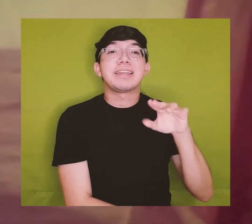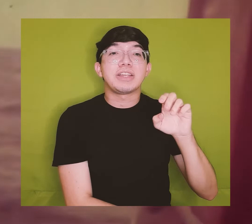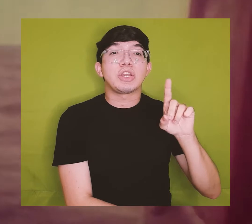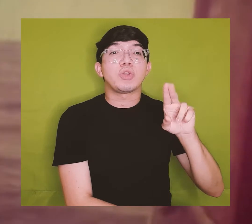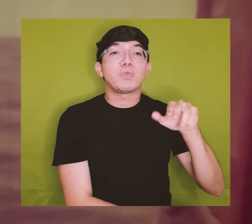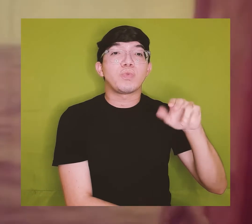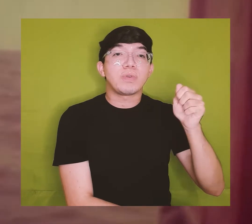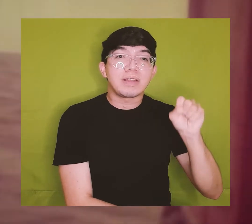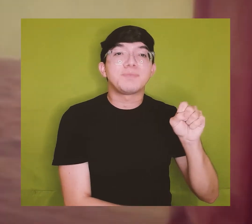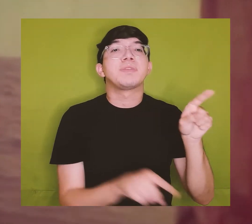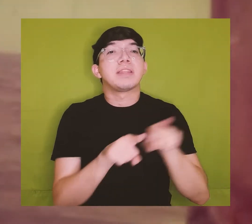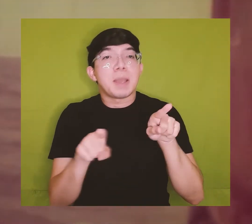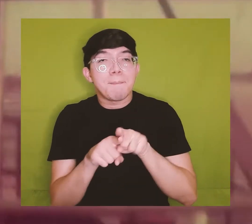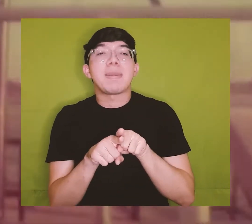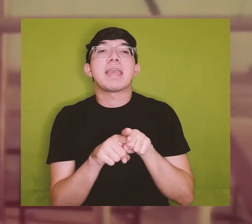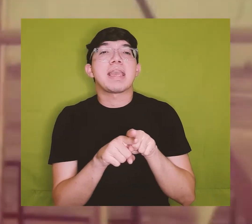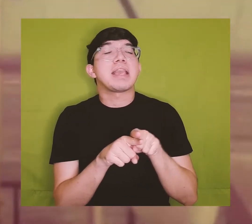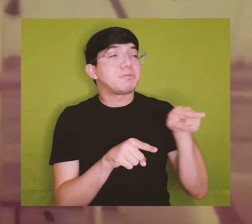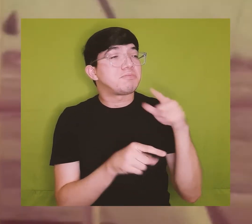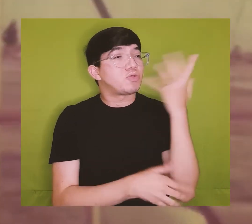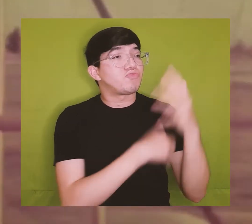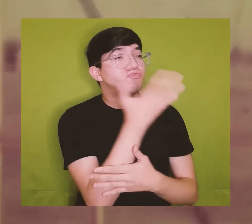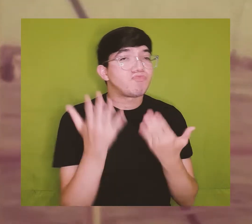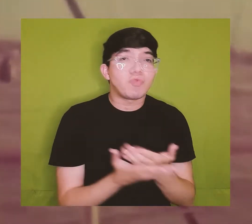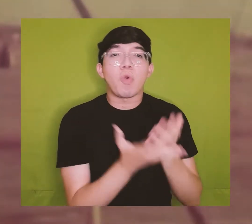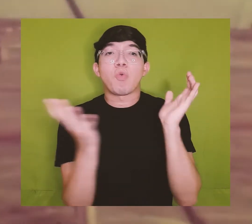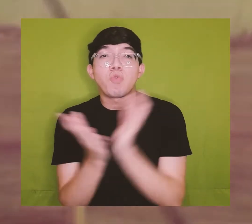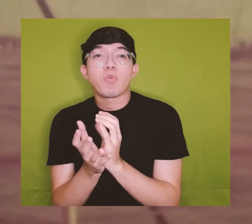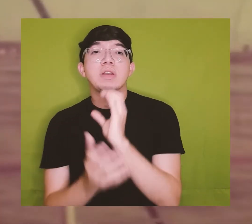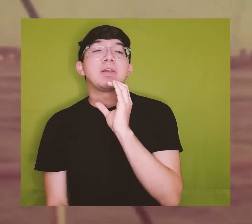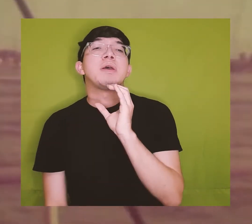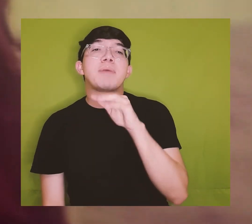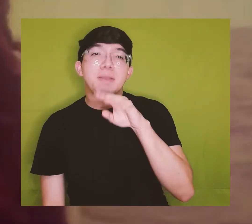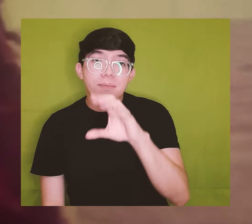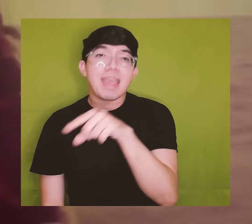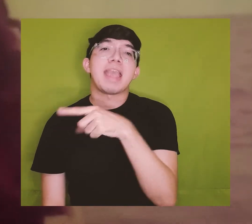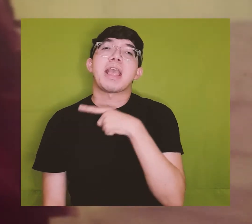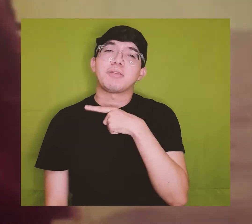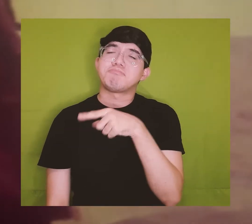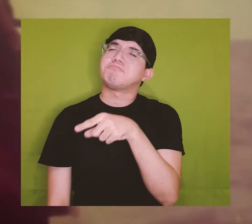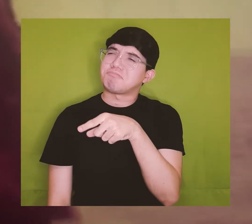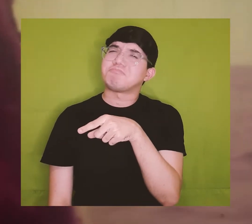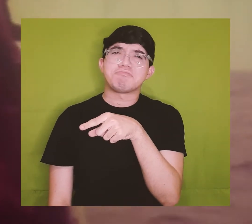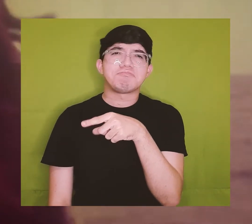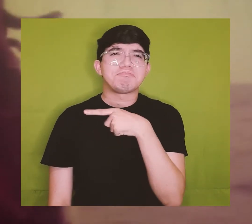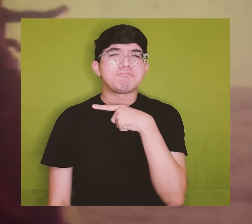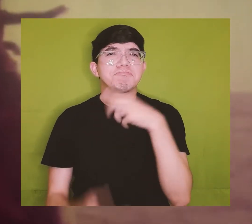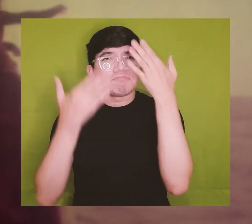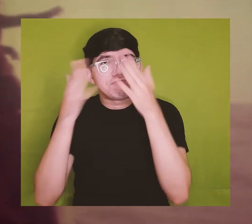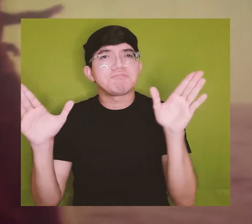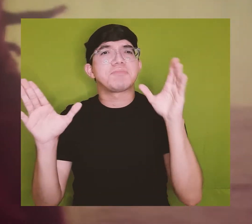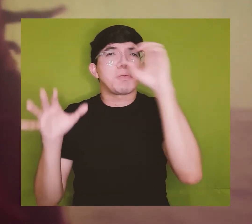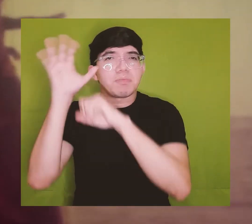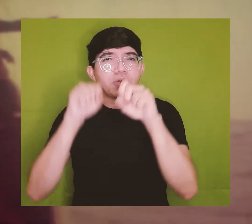ambiental, sabe? O Cine BNB, que spoiler, a pessoa que fazia o Cine BNB, o Pedro Paulo, vem aqui em um episódio, que me